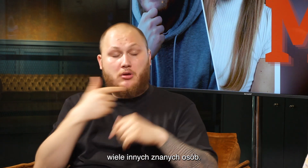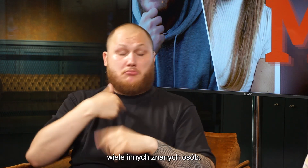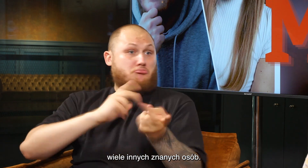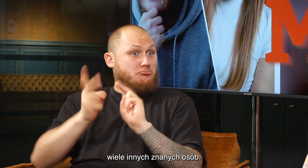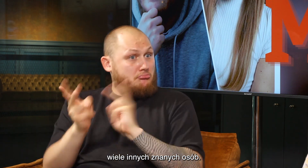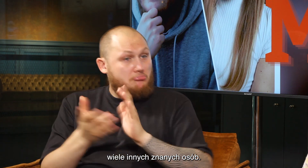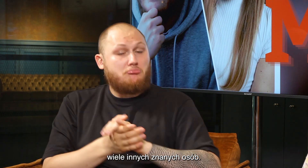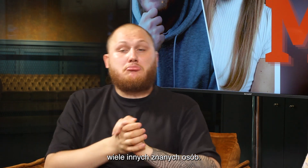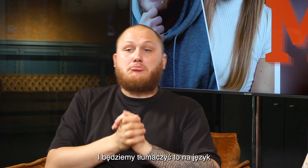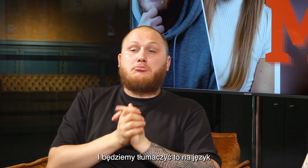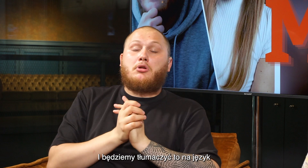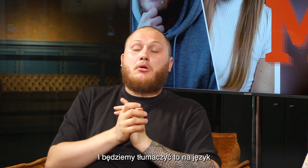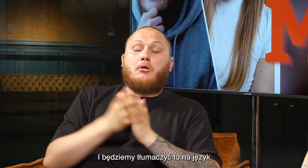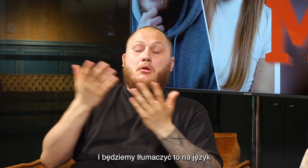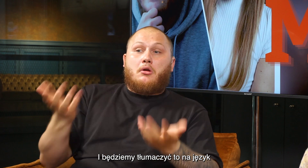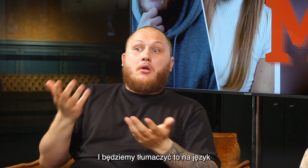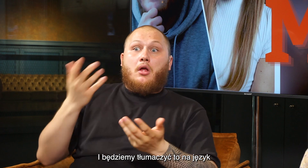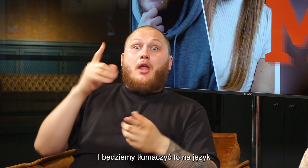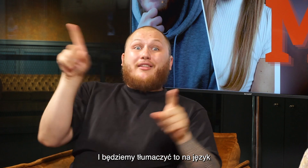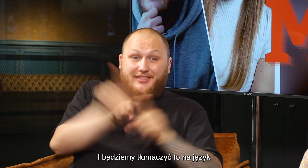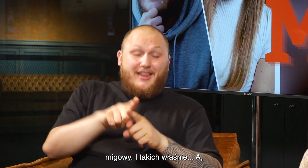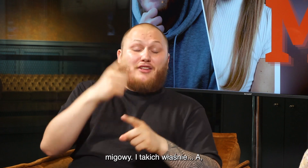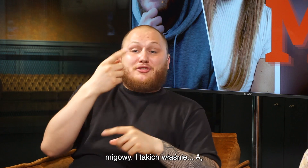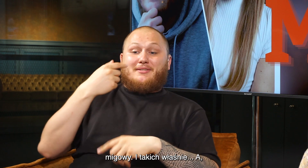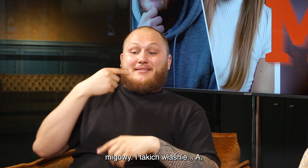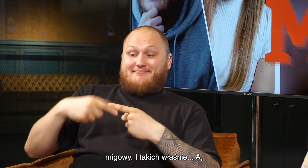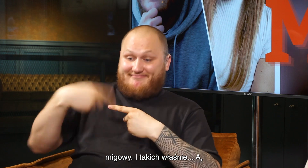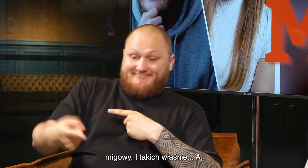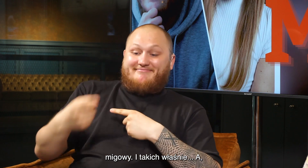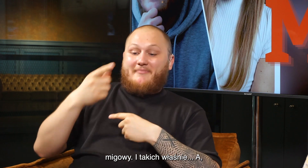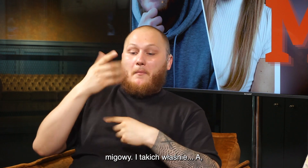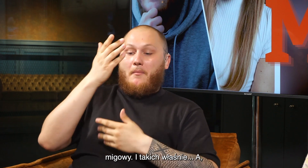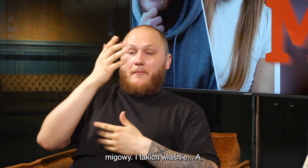wiele innych znanych osób i będziemy tłumaczyć to na język migowy.